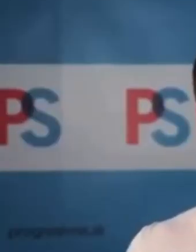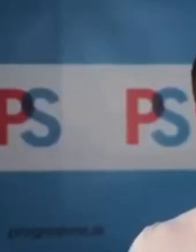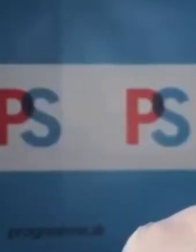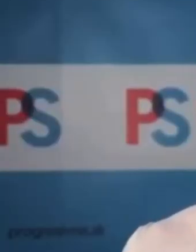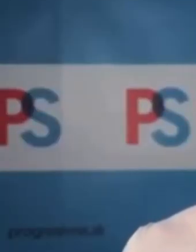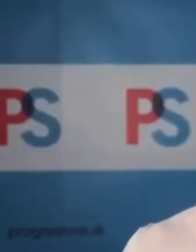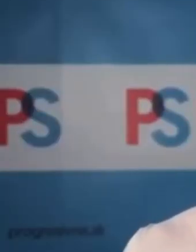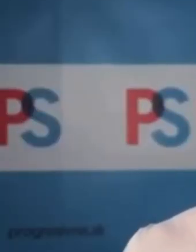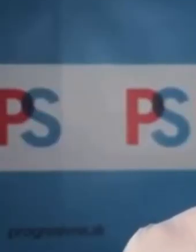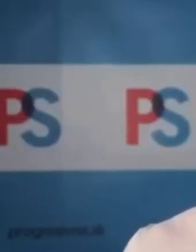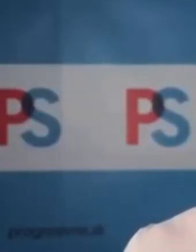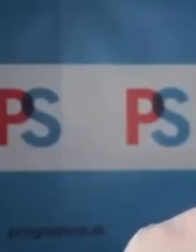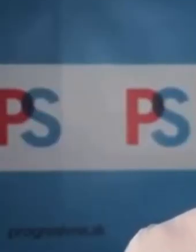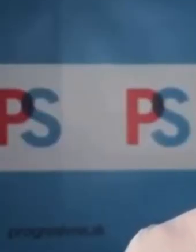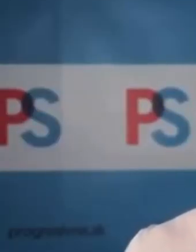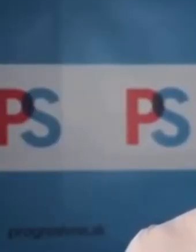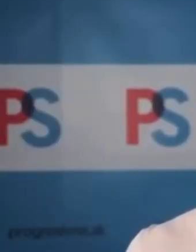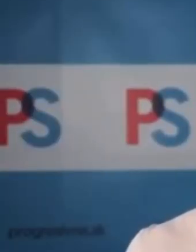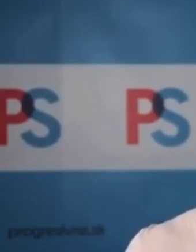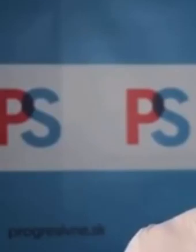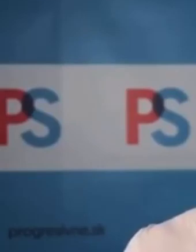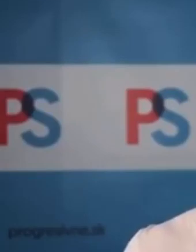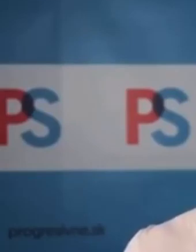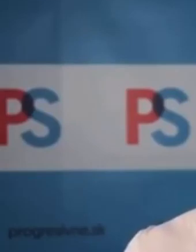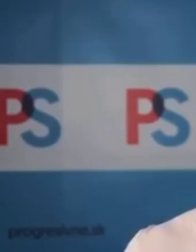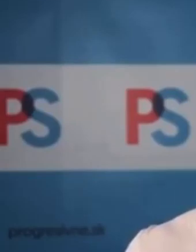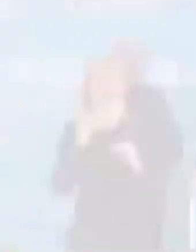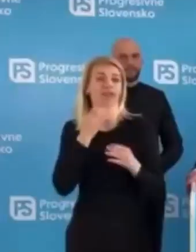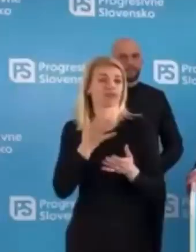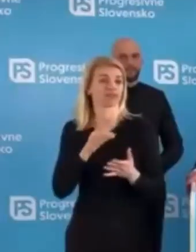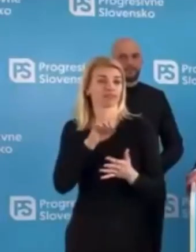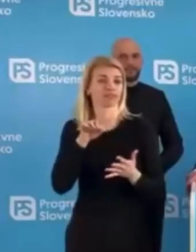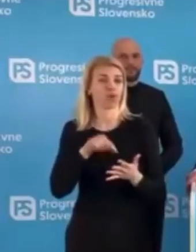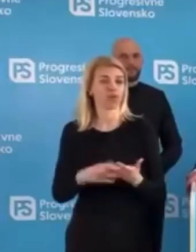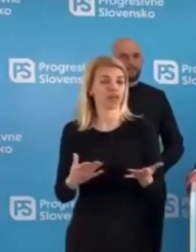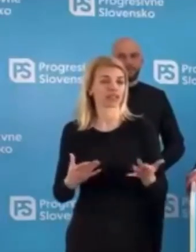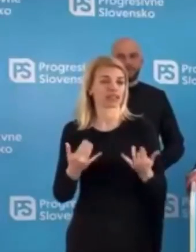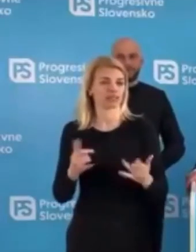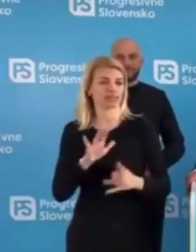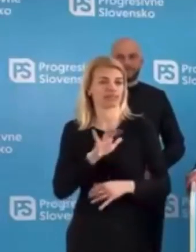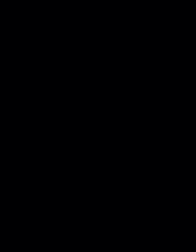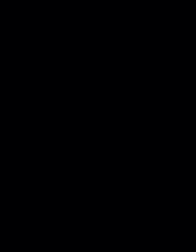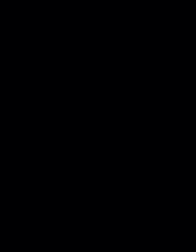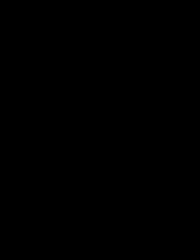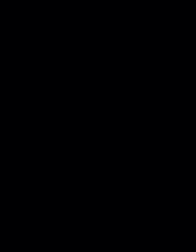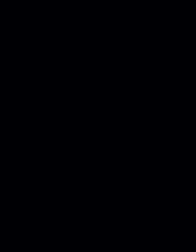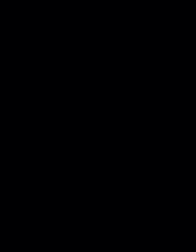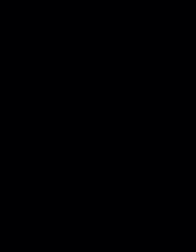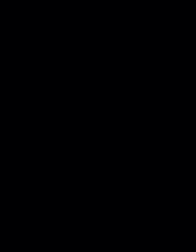Dnes bojujeme za zachovanie liberálnej demokracie na Slovensku. Vaše otázky?